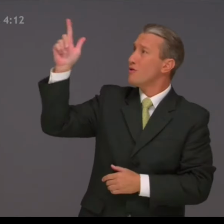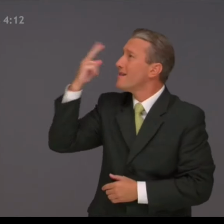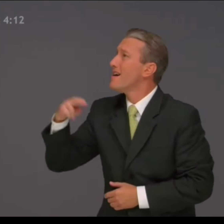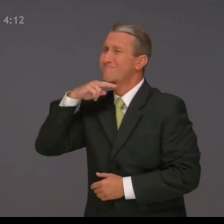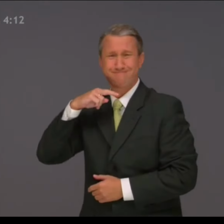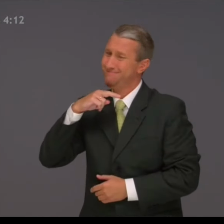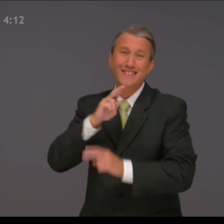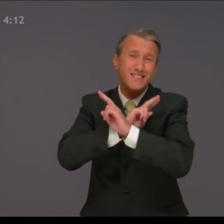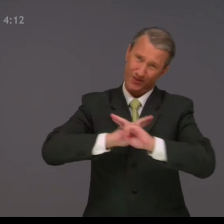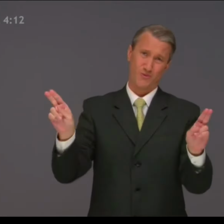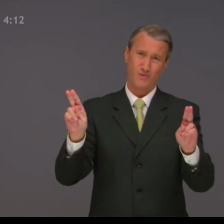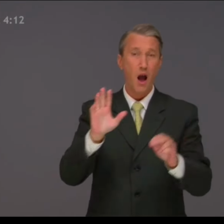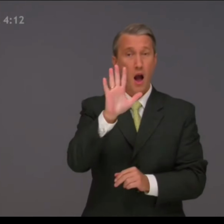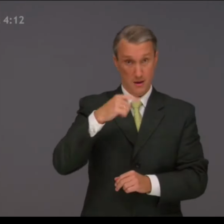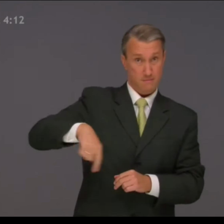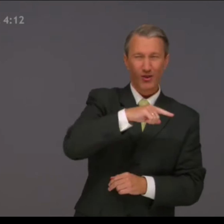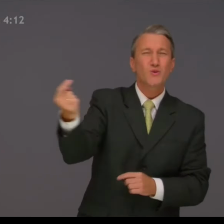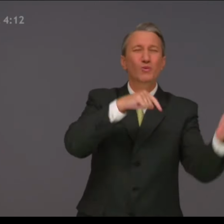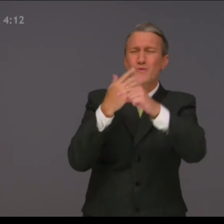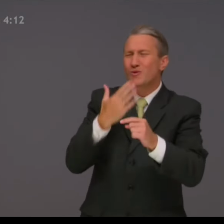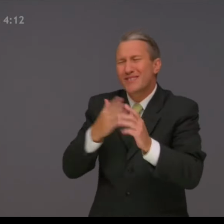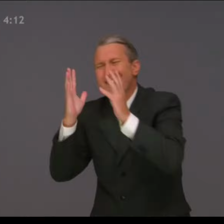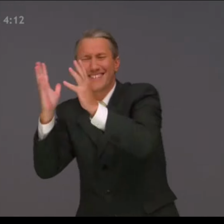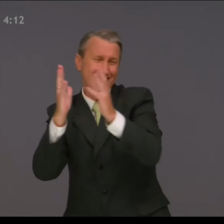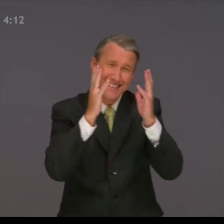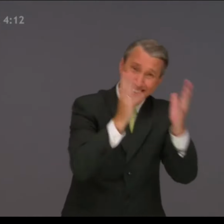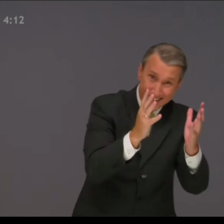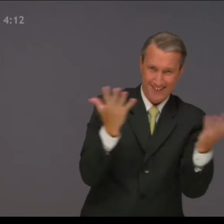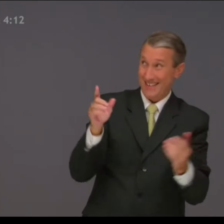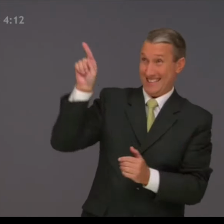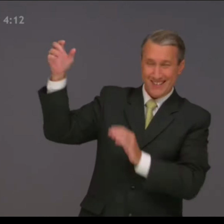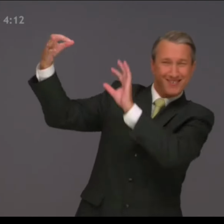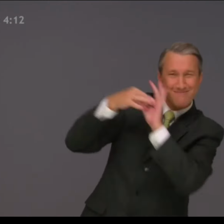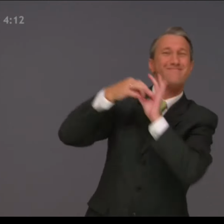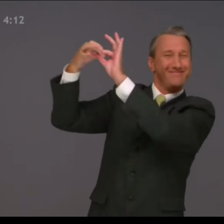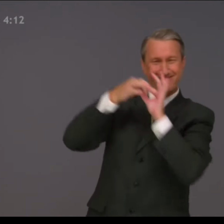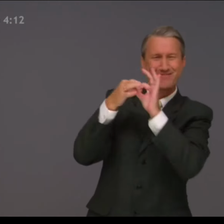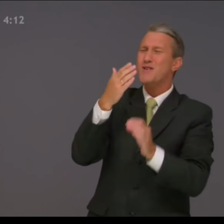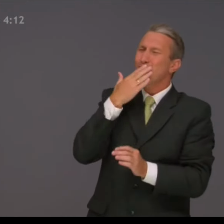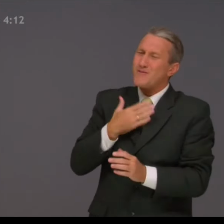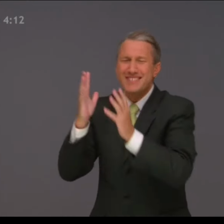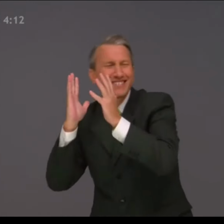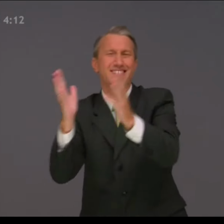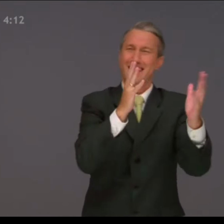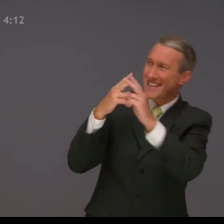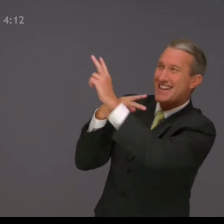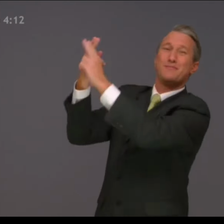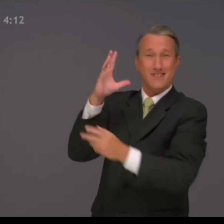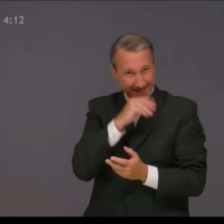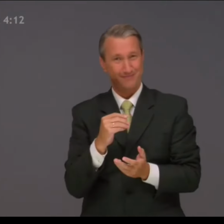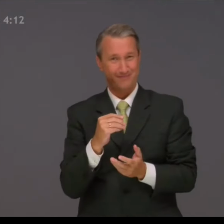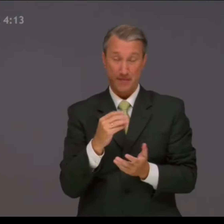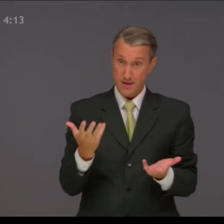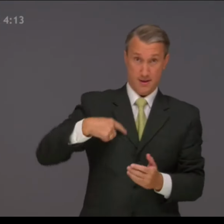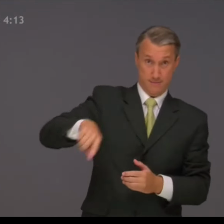Attığı mermiler bunlar. 4 milimetrelik demir bileği. Hayır çok güzel. Yüzüğü de seçtim ben. Şurada bana bir